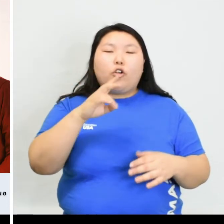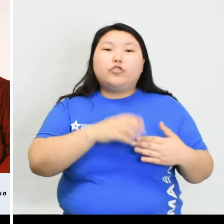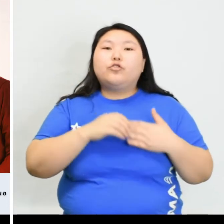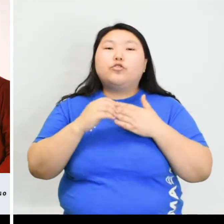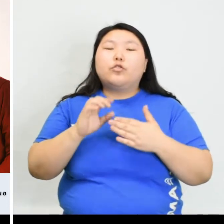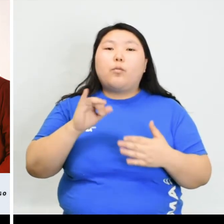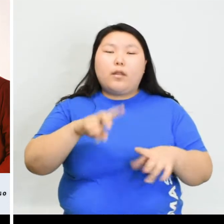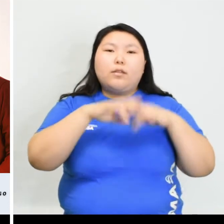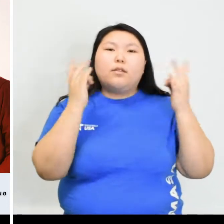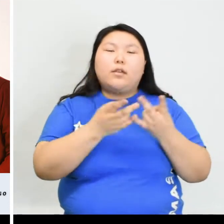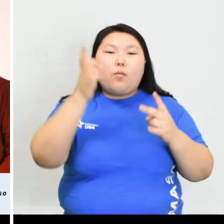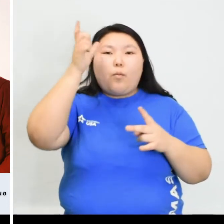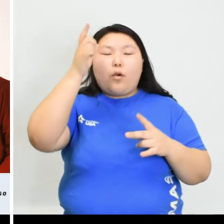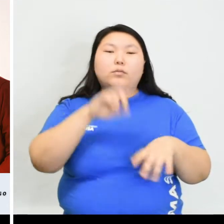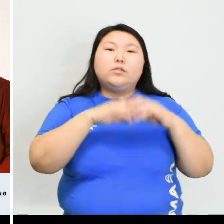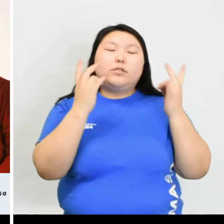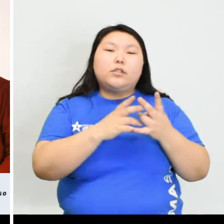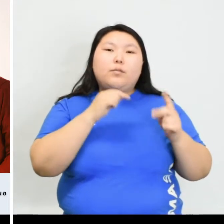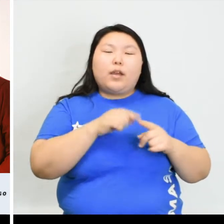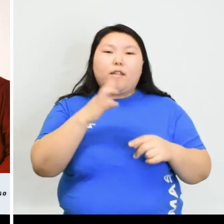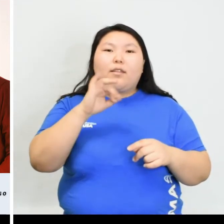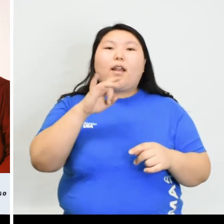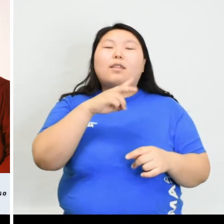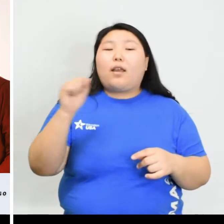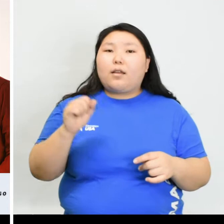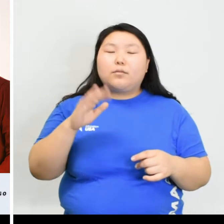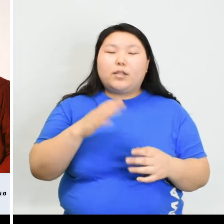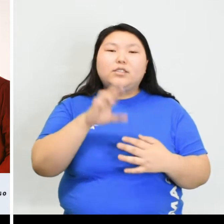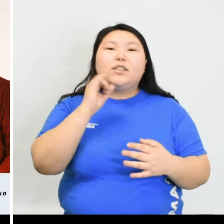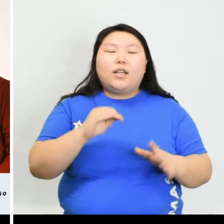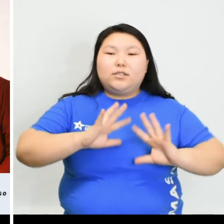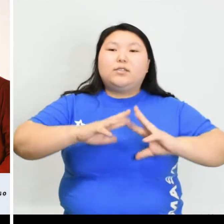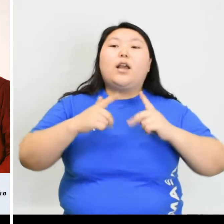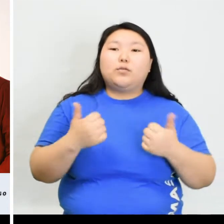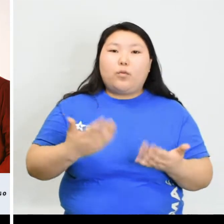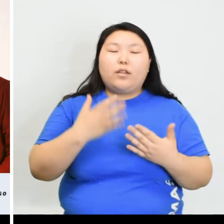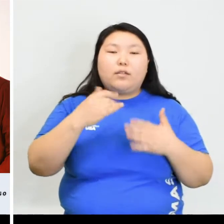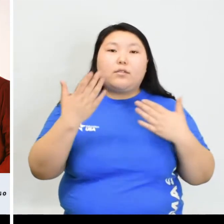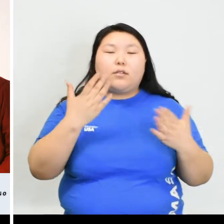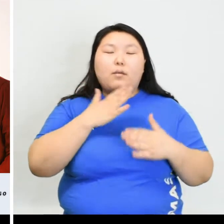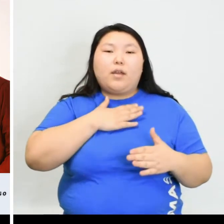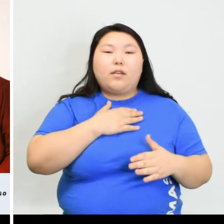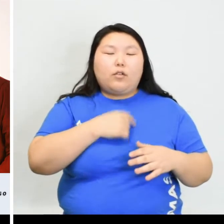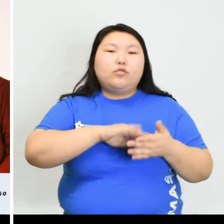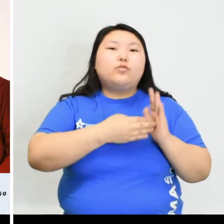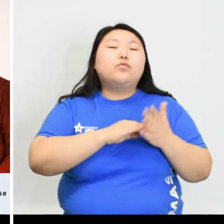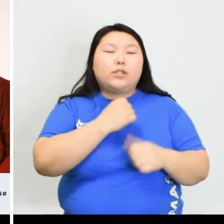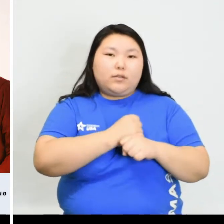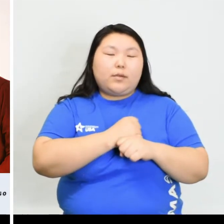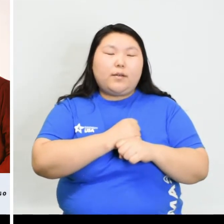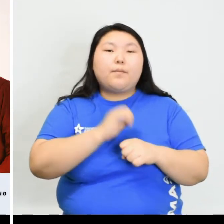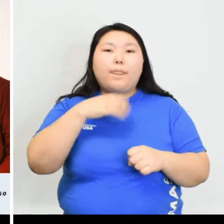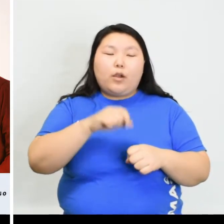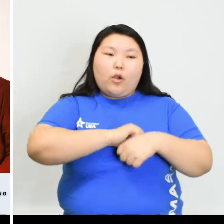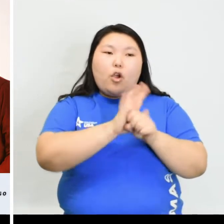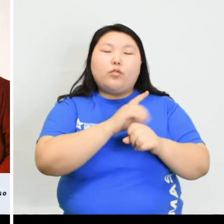энэ нийгмийн боловсрал, нийгмийн одоо дахлаа гэх үүтэй тий яаж сайжруулах вэ гэдэг тал дээр манайх төлөвлөж ажиллаж байгаа. Одоо энэ ковидыг